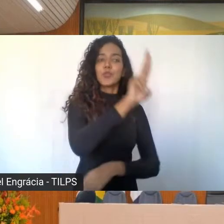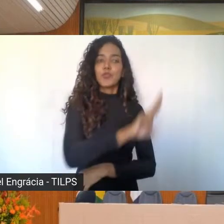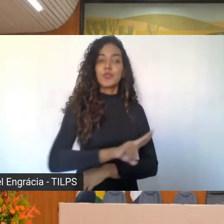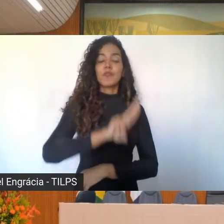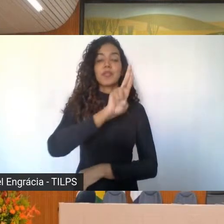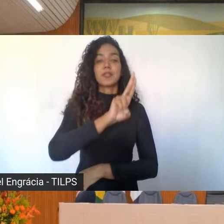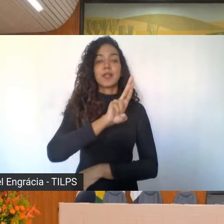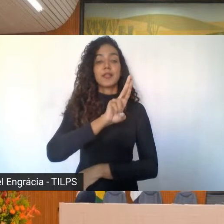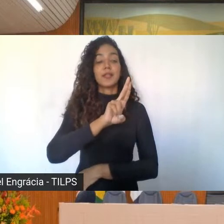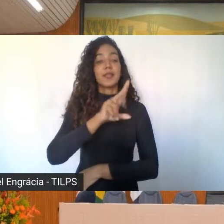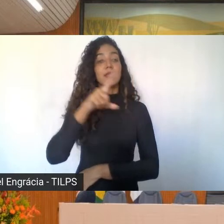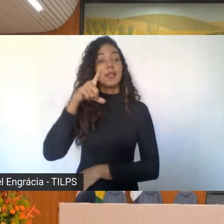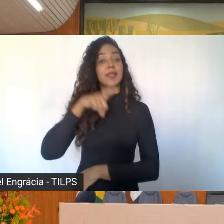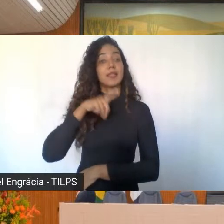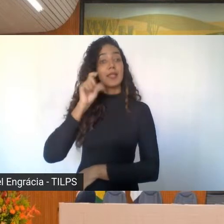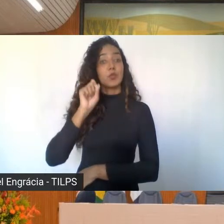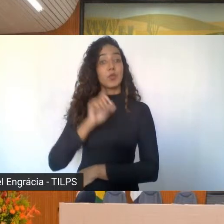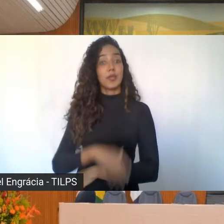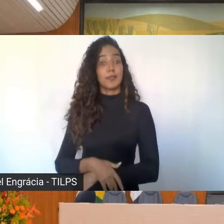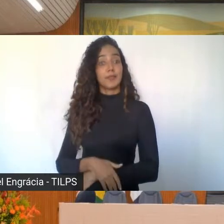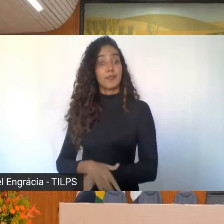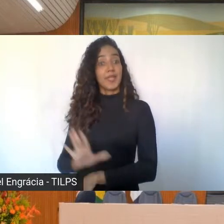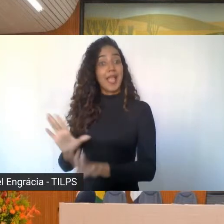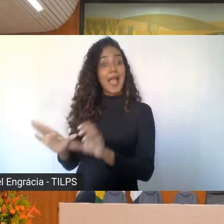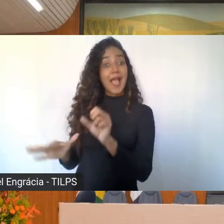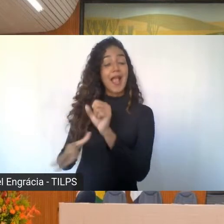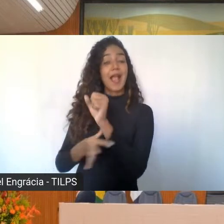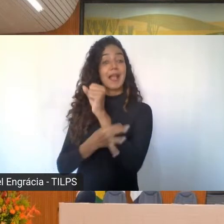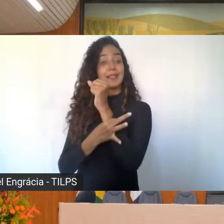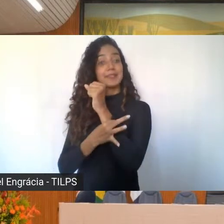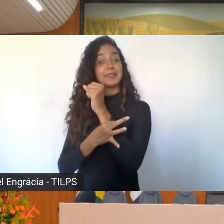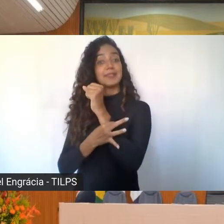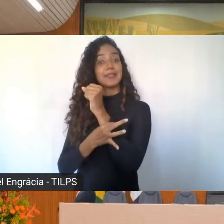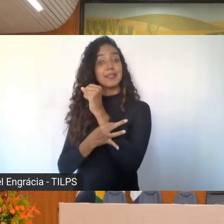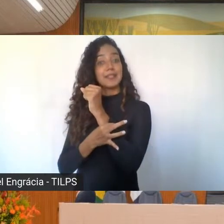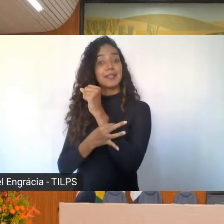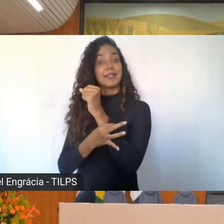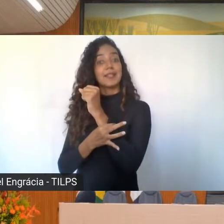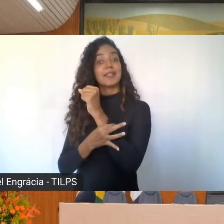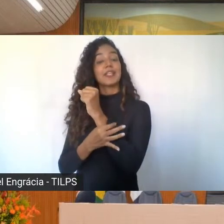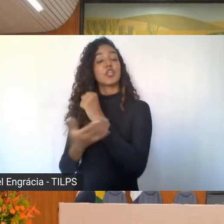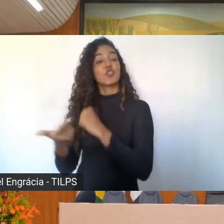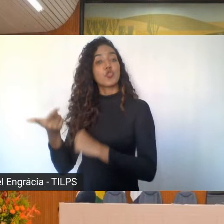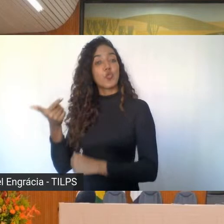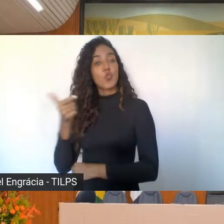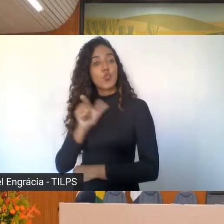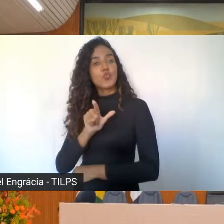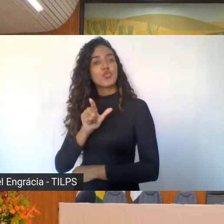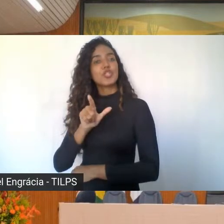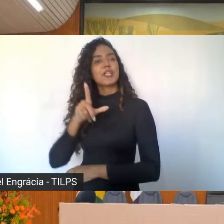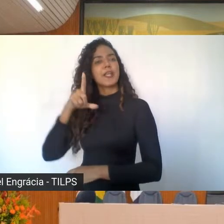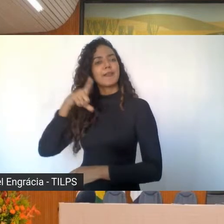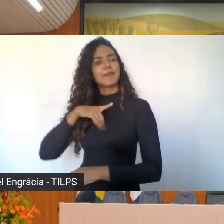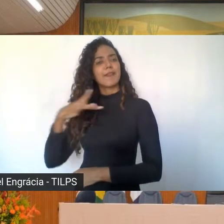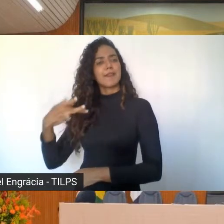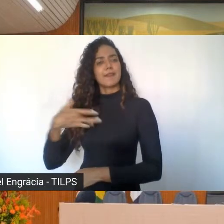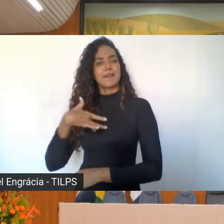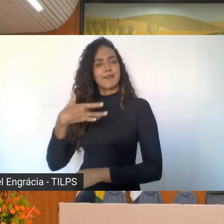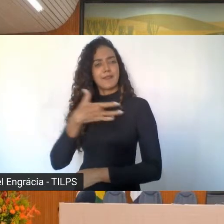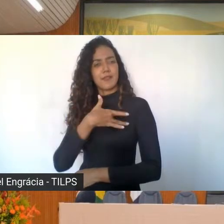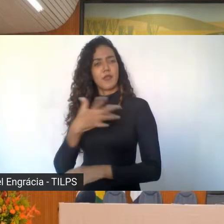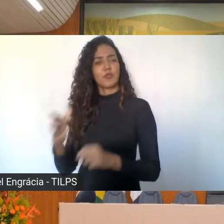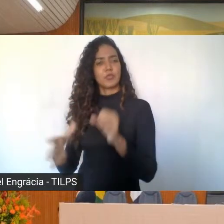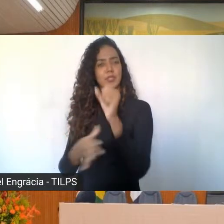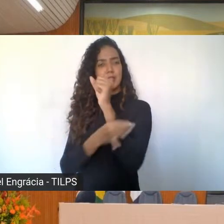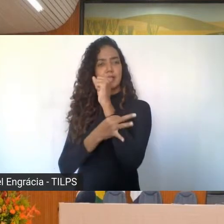ao nosso lado toda a garantia de continuarmos com as perspectivas de saúde. Temos